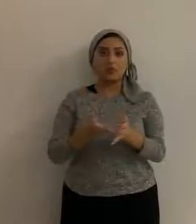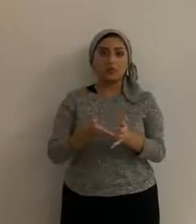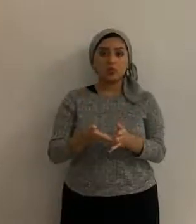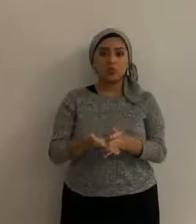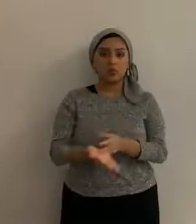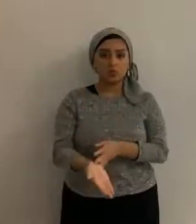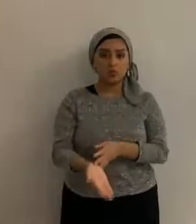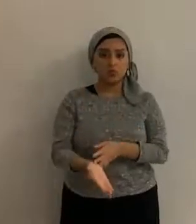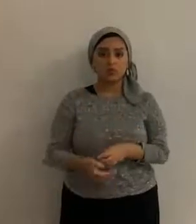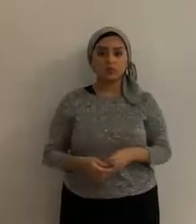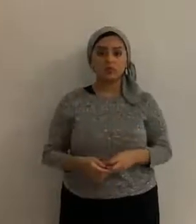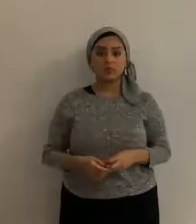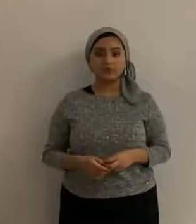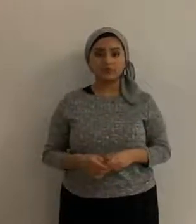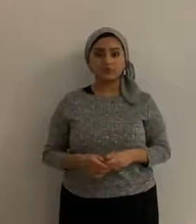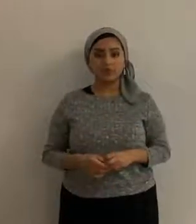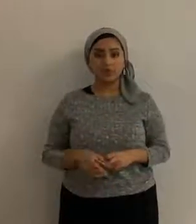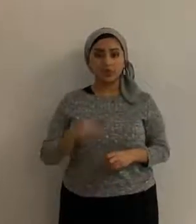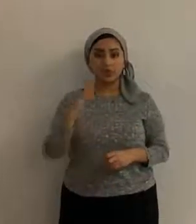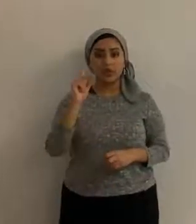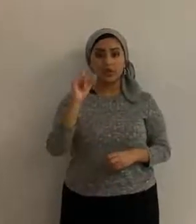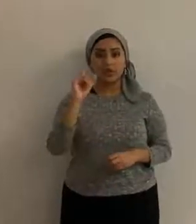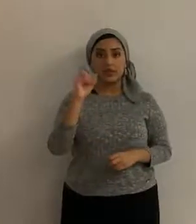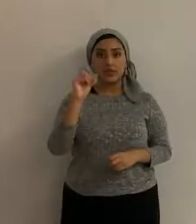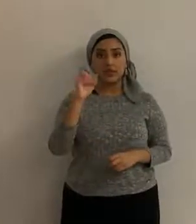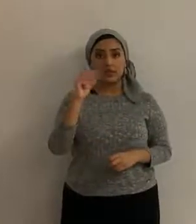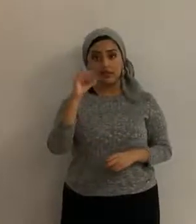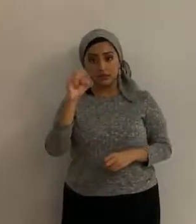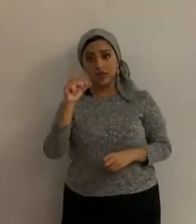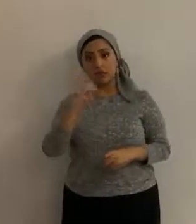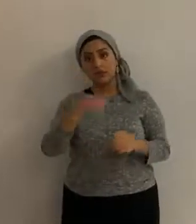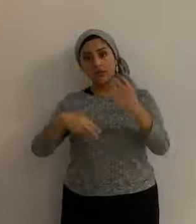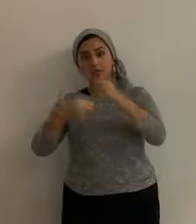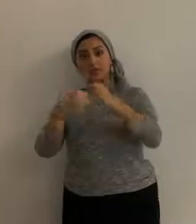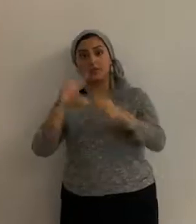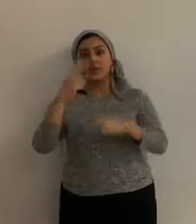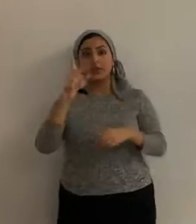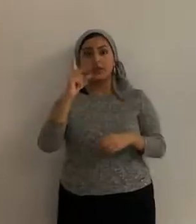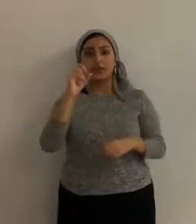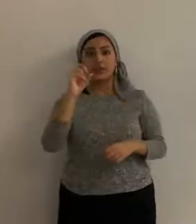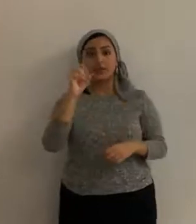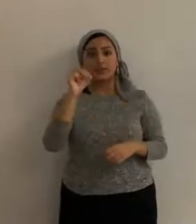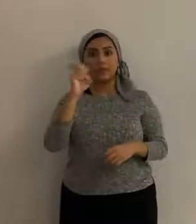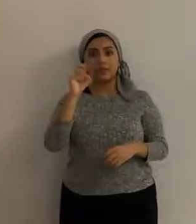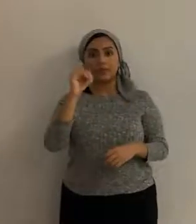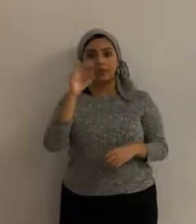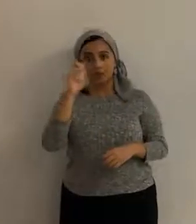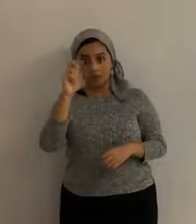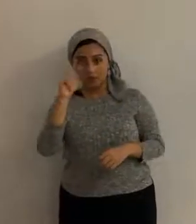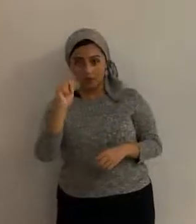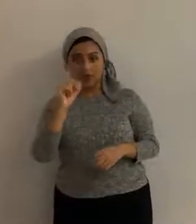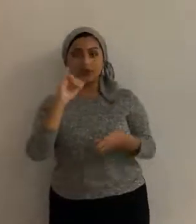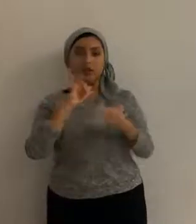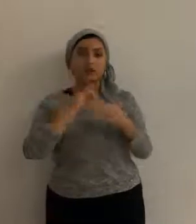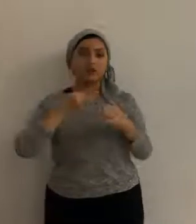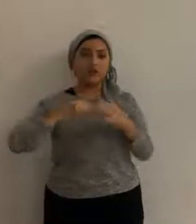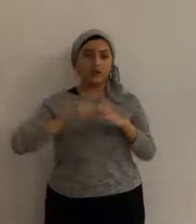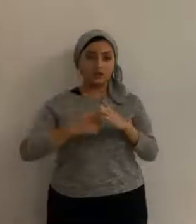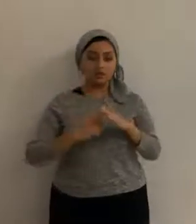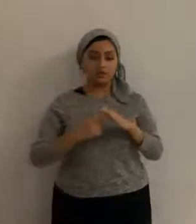dimensiones, y aquí ya vemos 3 dimensiones, ¿sí? Este es el principio precisamente, un